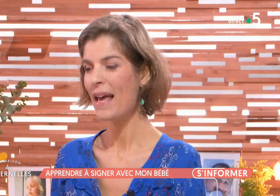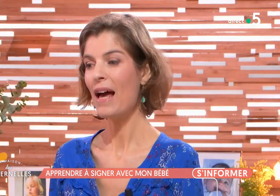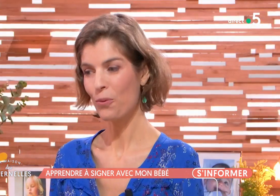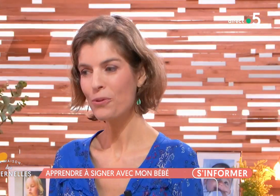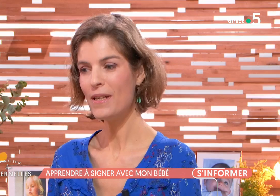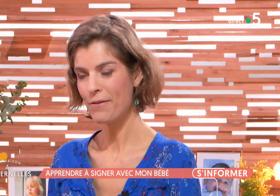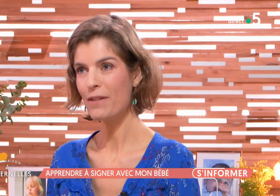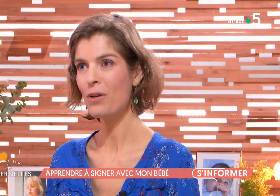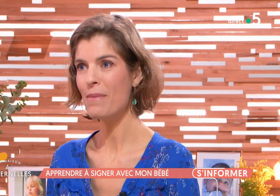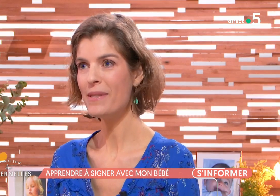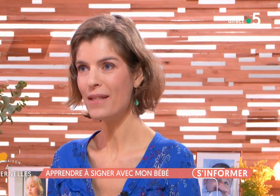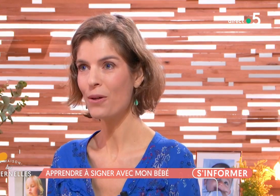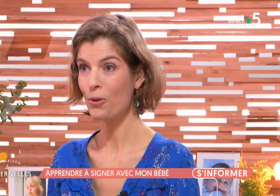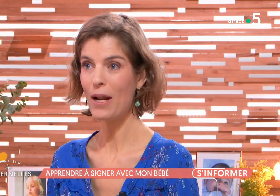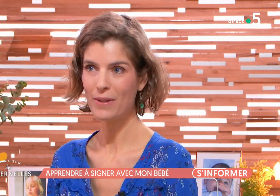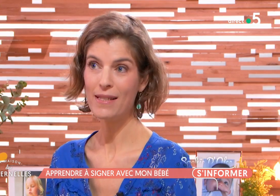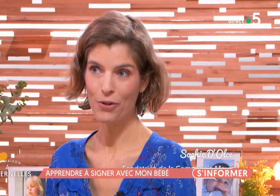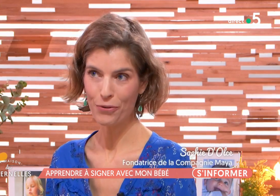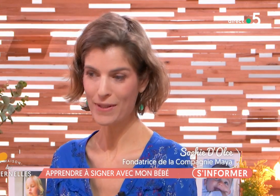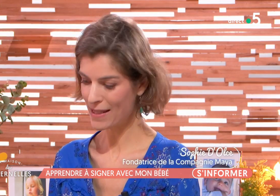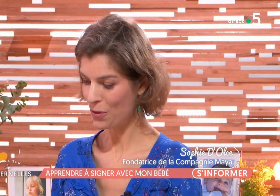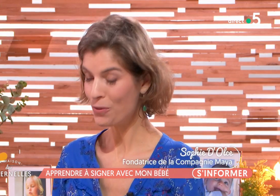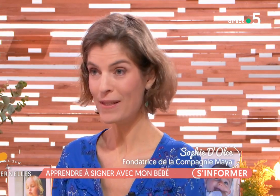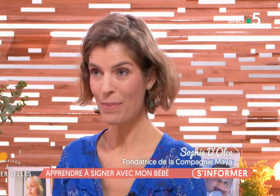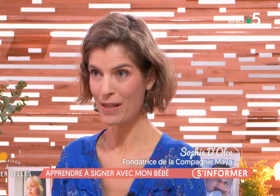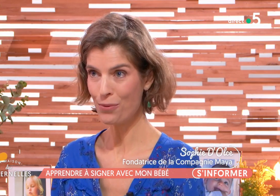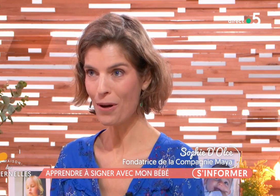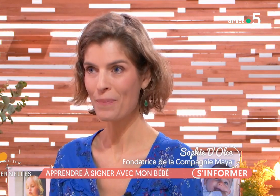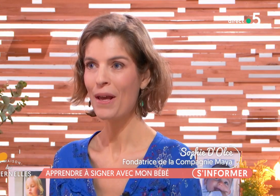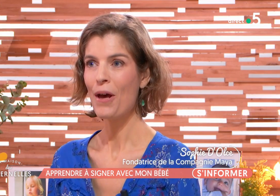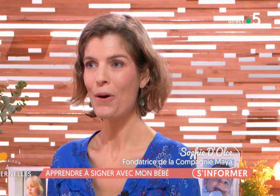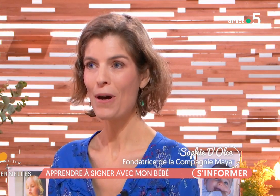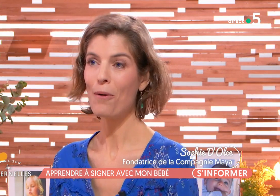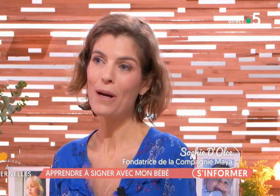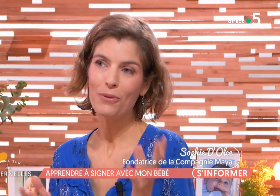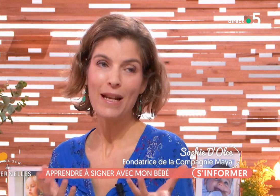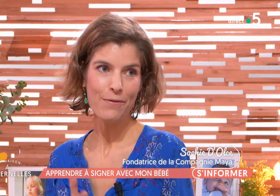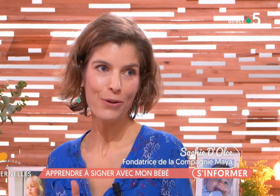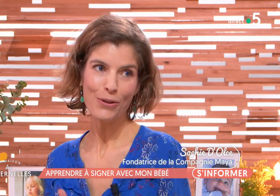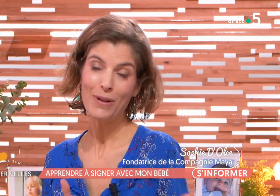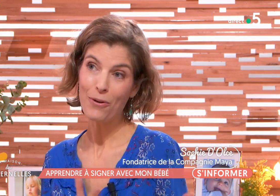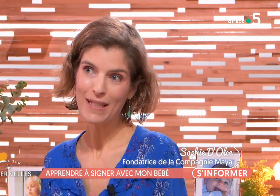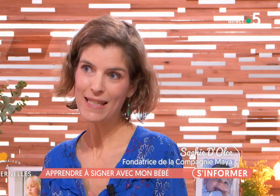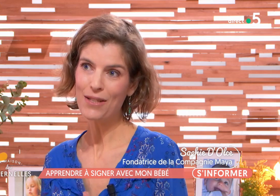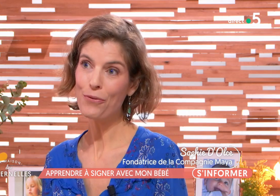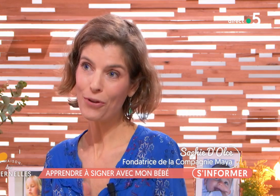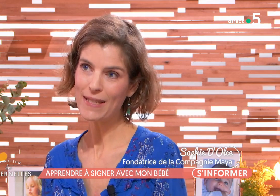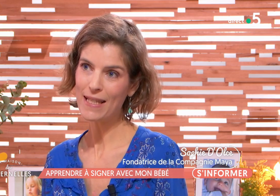Alors, on utilise effectivement les mêmes signes que la langue des signes française utilisée par les sourds. Par contre, la différence entre la langue des signes française